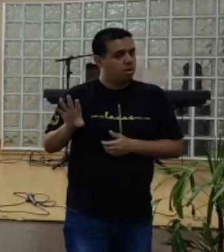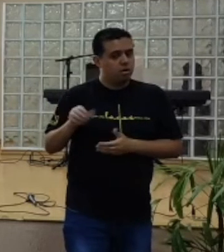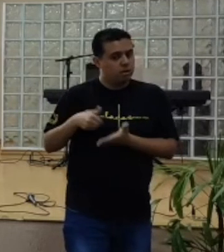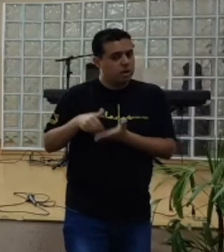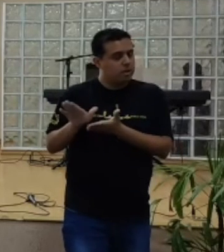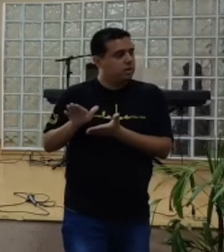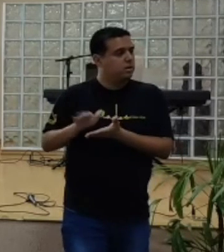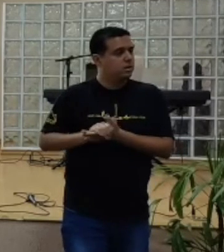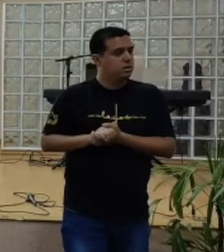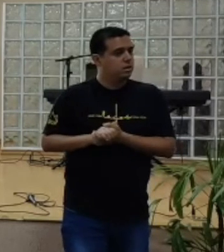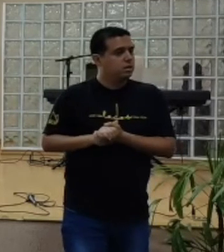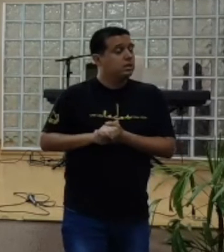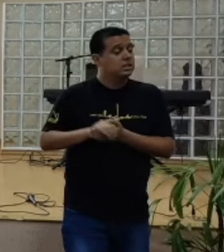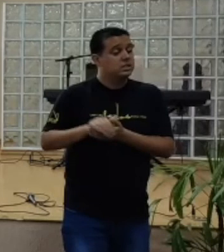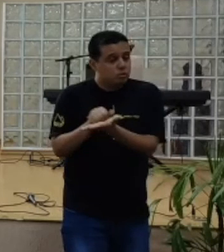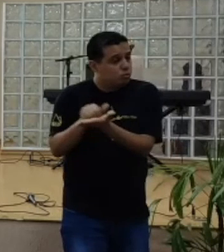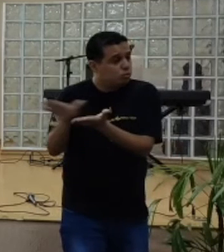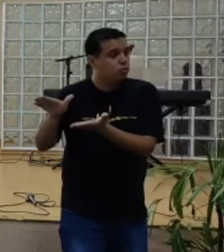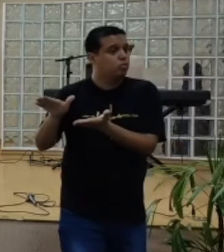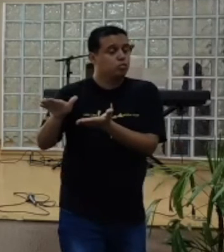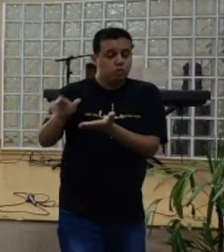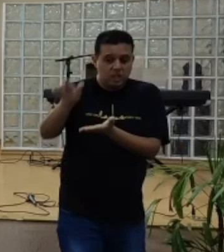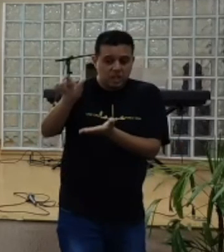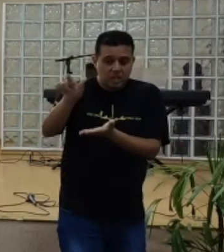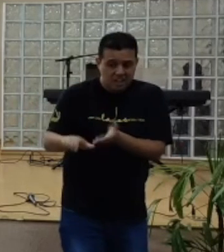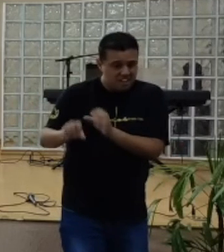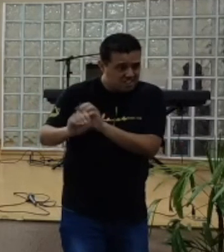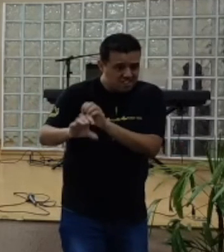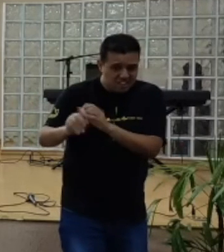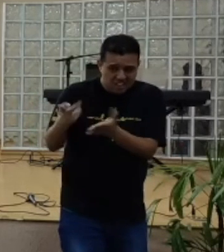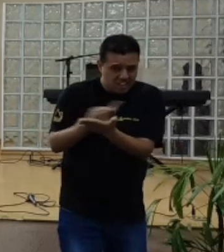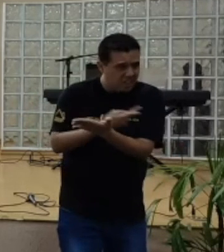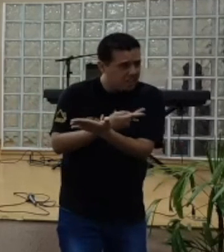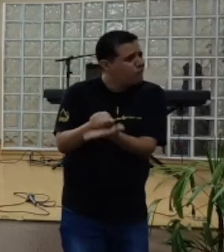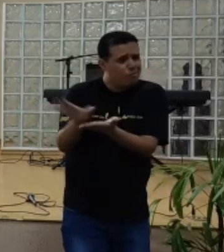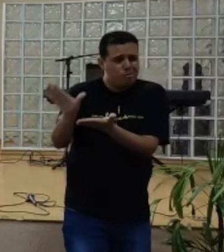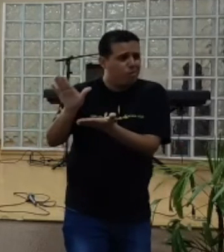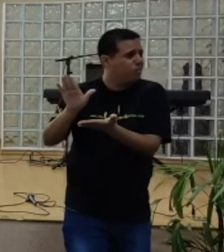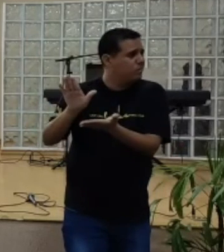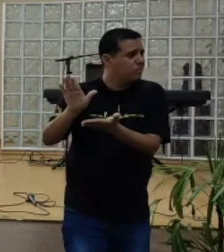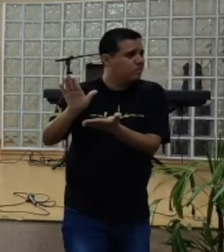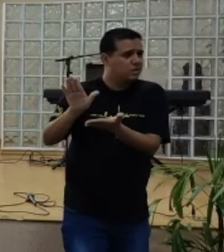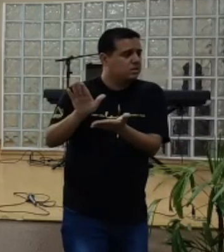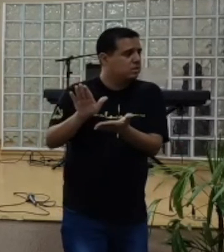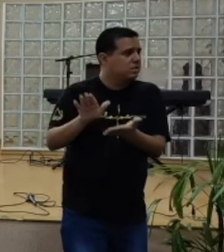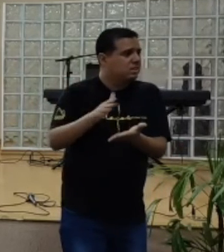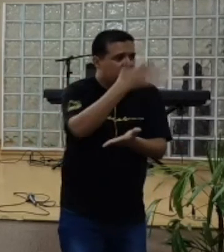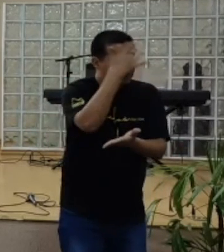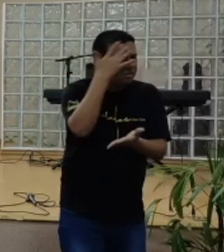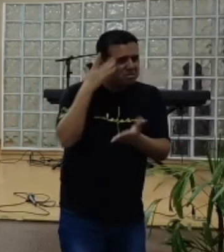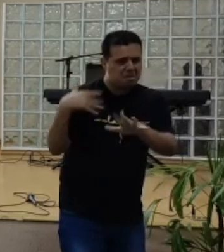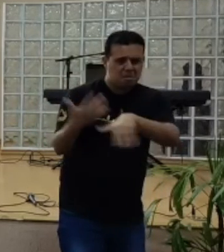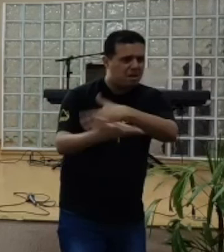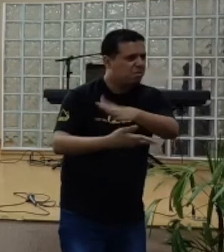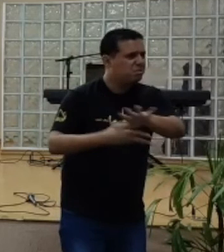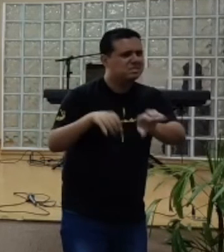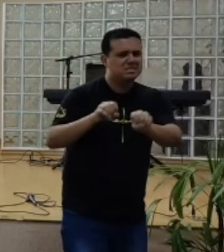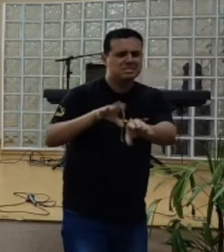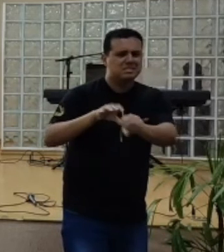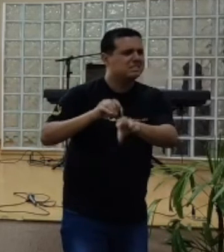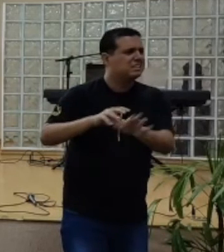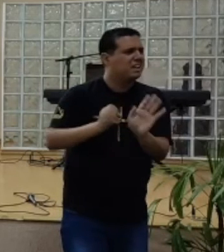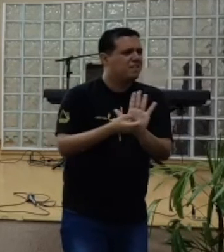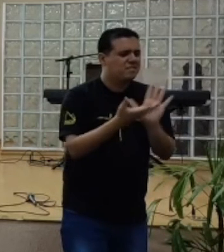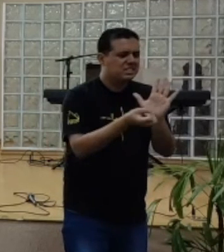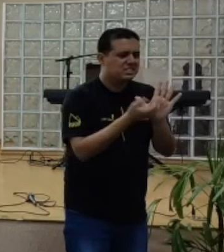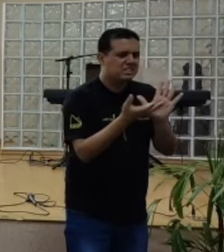Sério? Expulse, coloque para correr. Pessoas que corrompem o